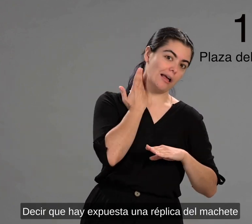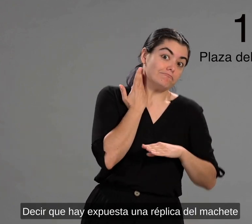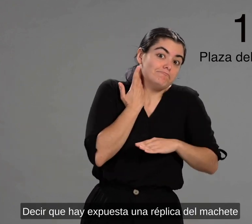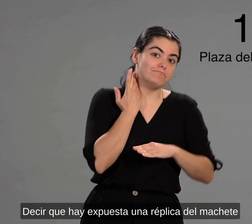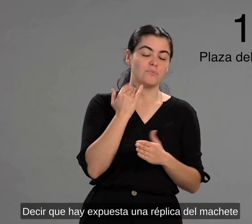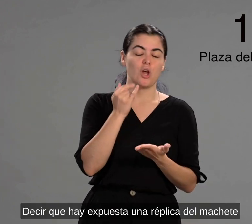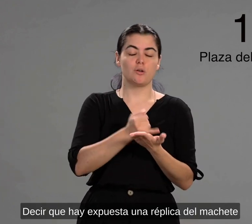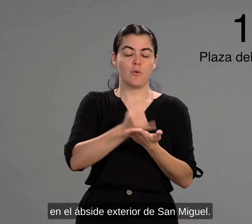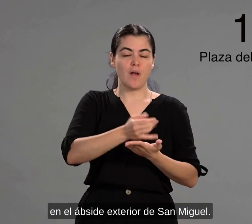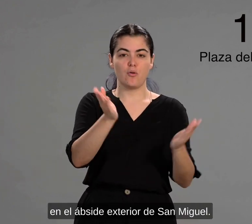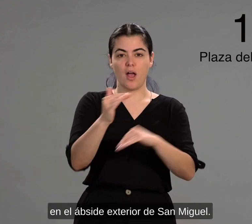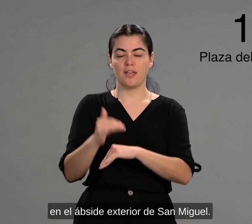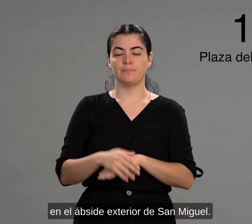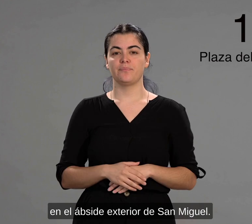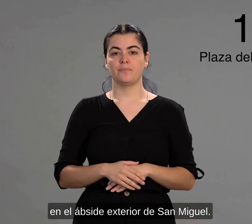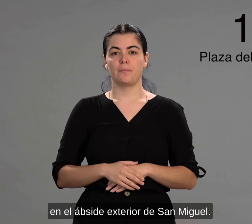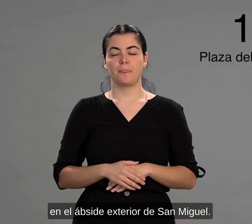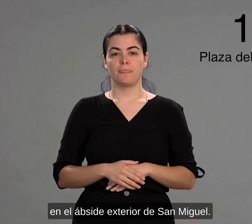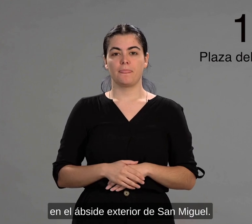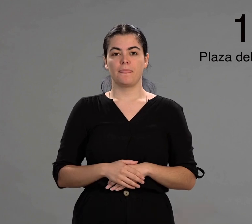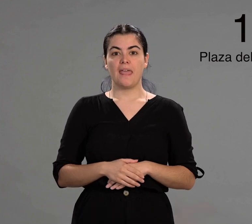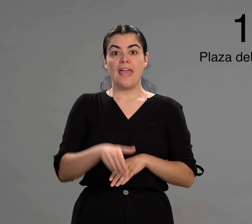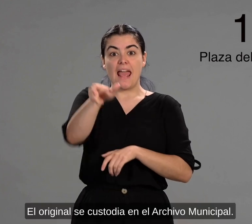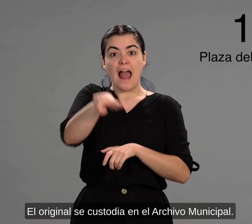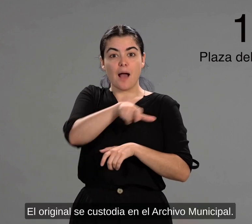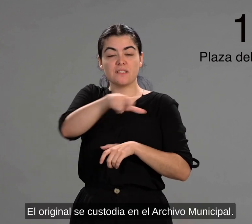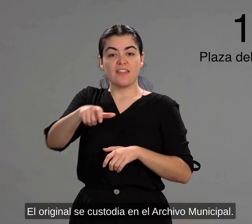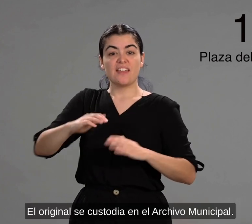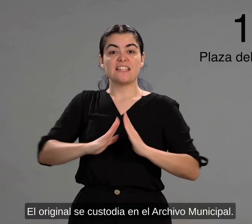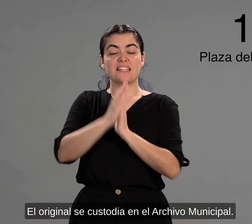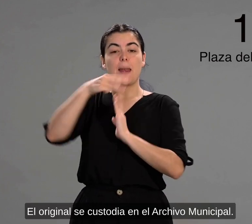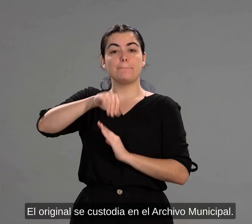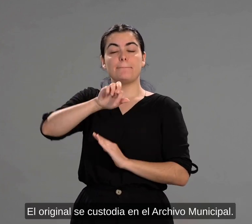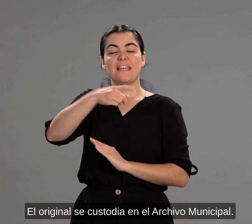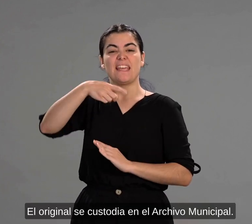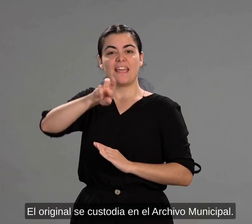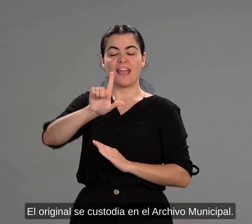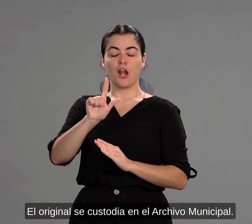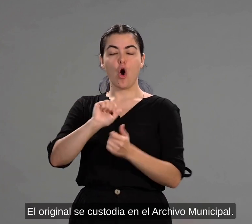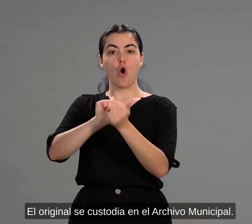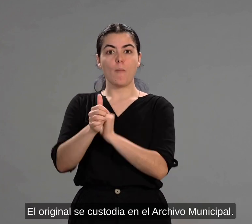réplica del machete en el ábside exterior de San Miguel. El original se custodia en el archivo municipal.